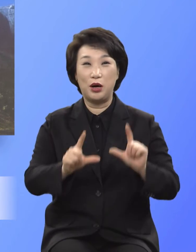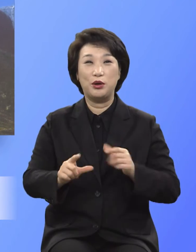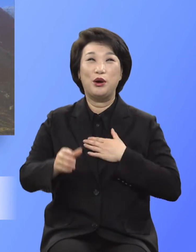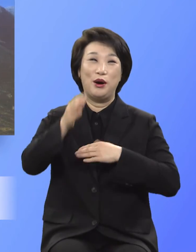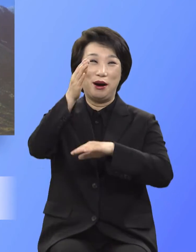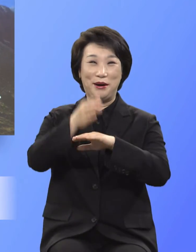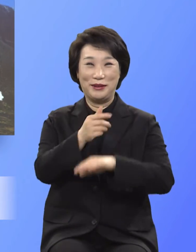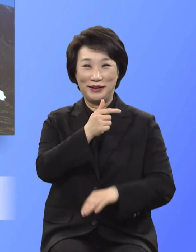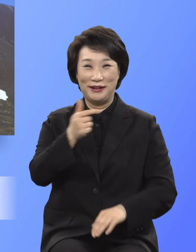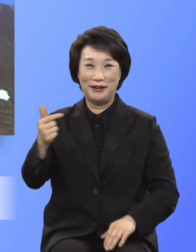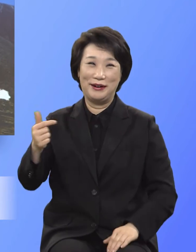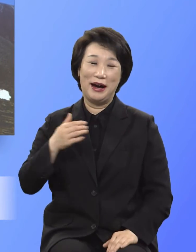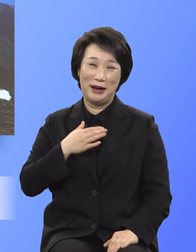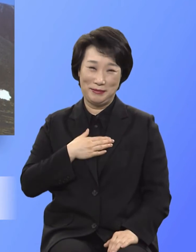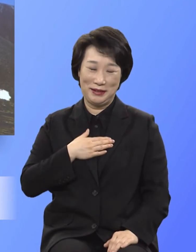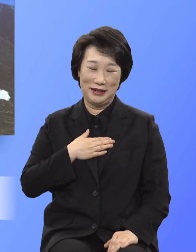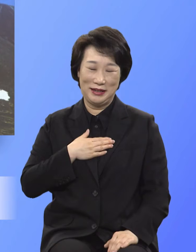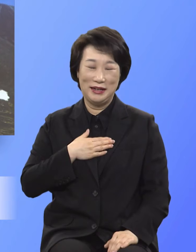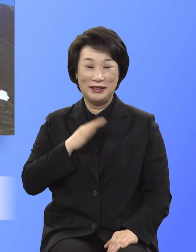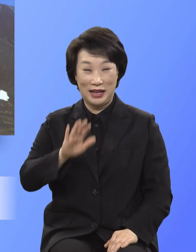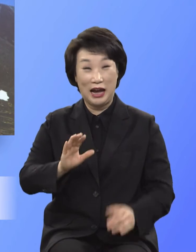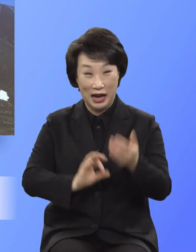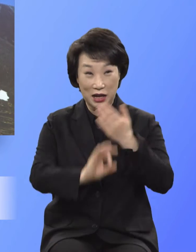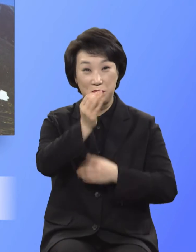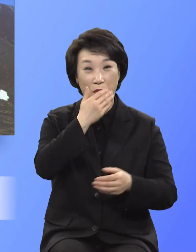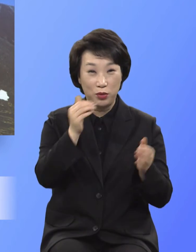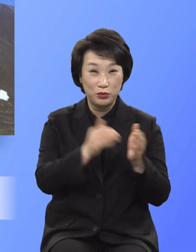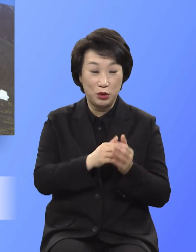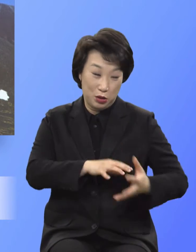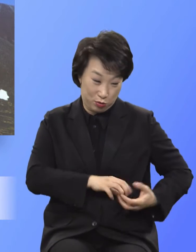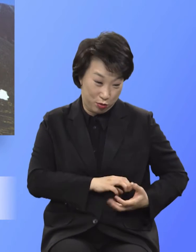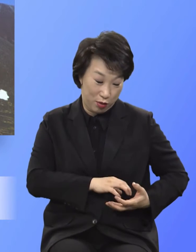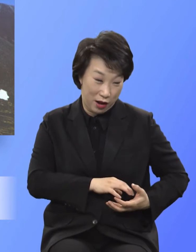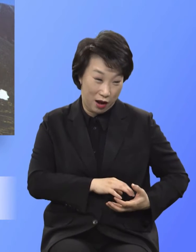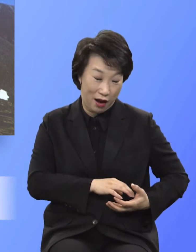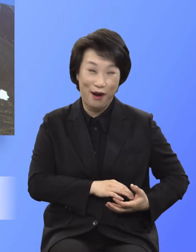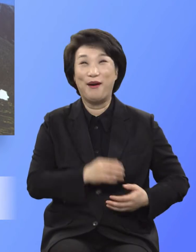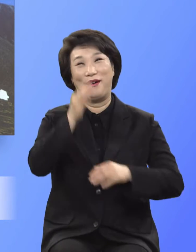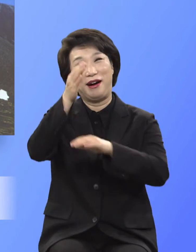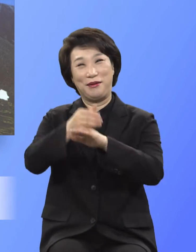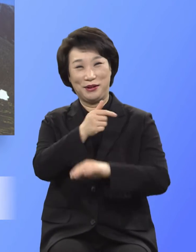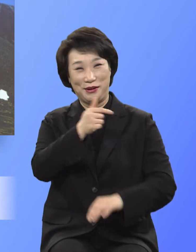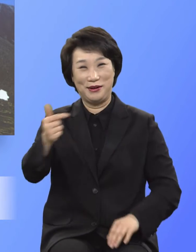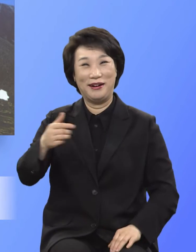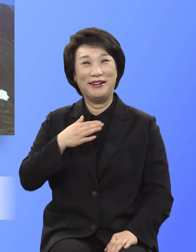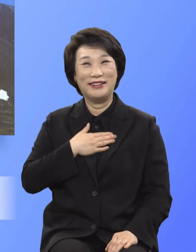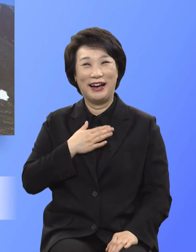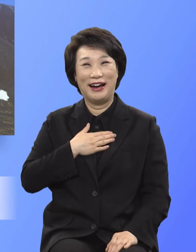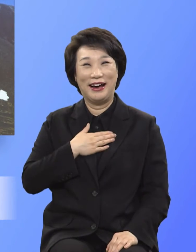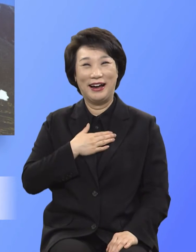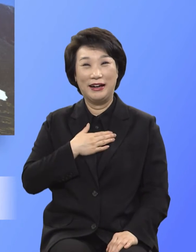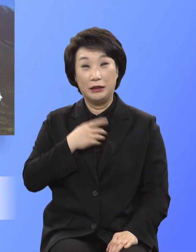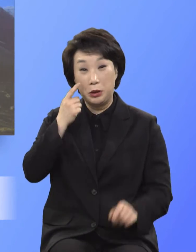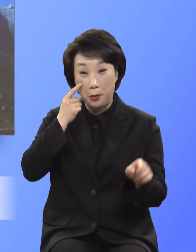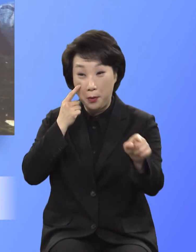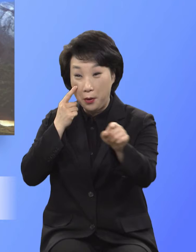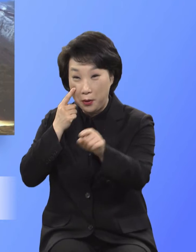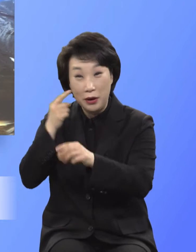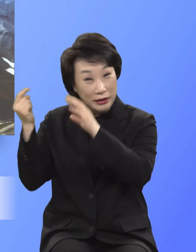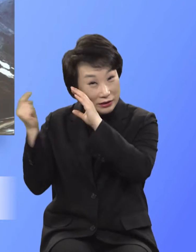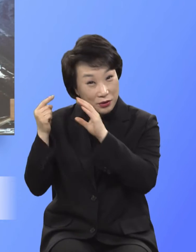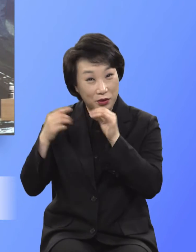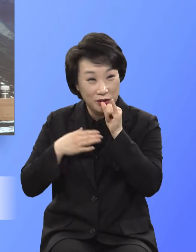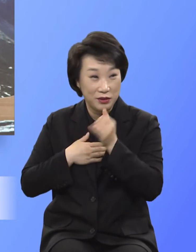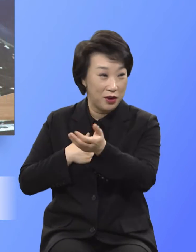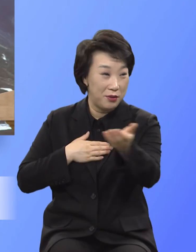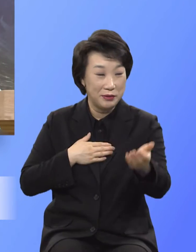너무 감사하고, 내가 아침 먹은 것이 소화되는 것도 너무 감사하고, 눈으로 볼 수 있고 귀로